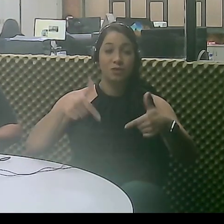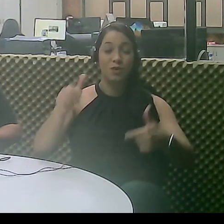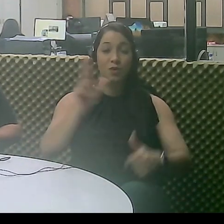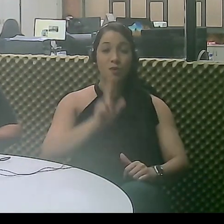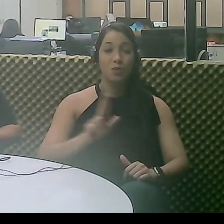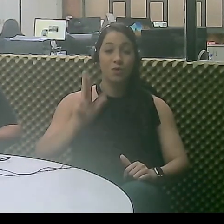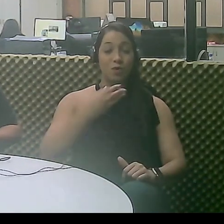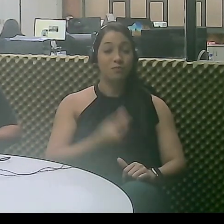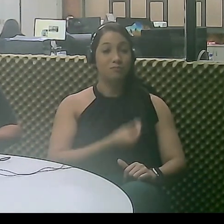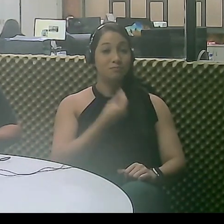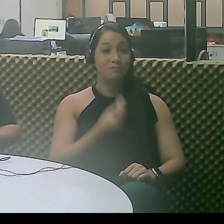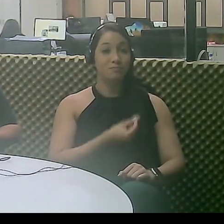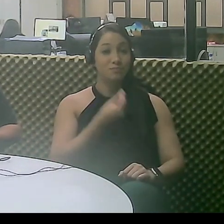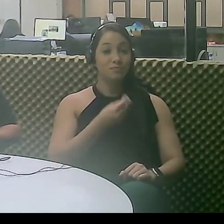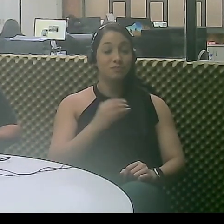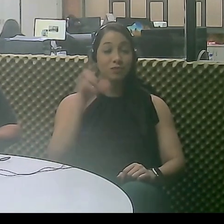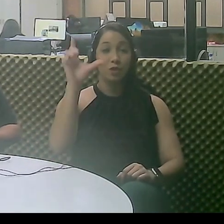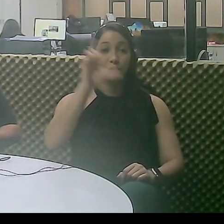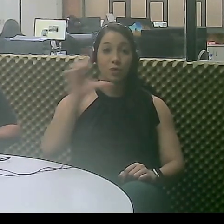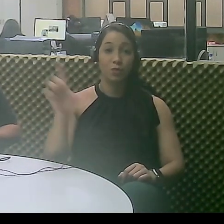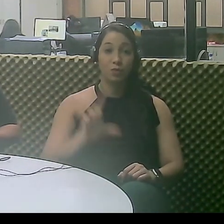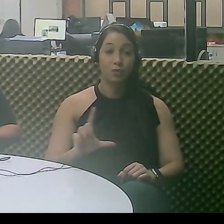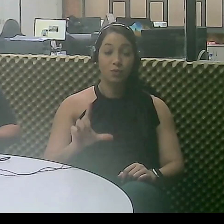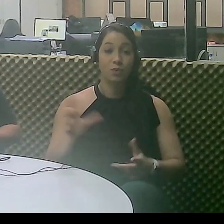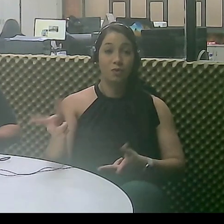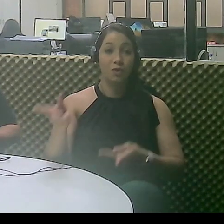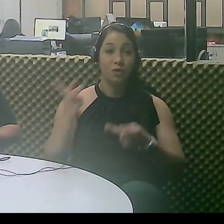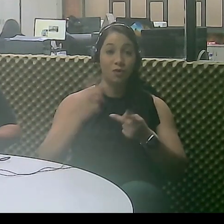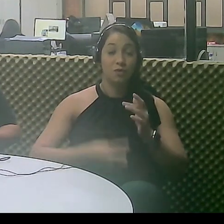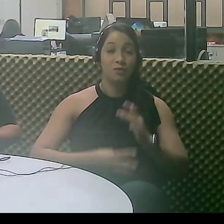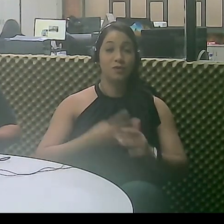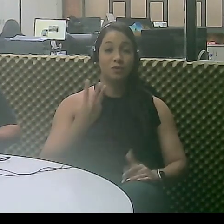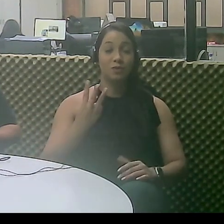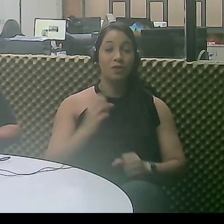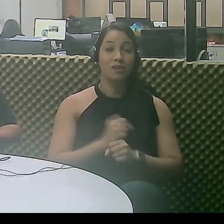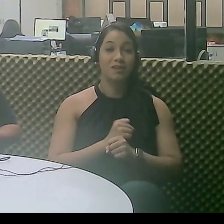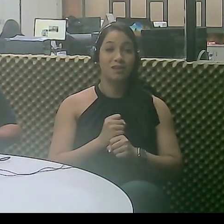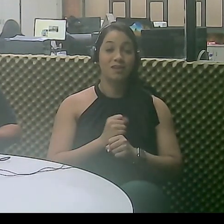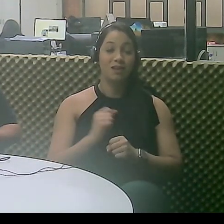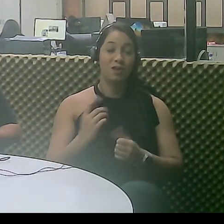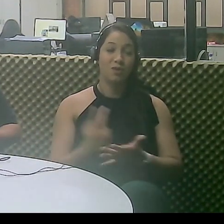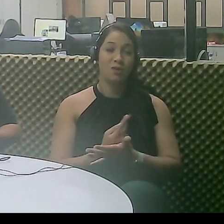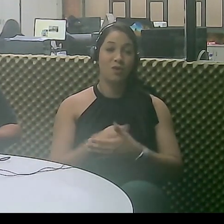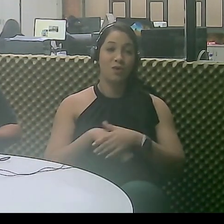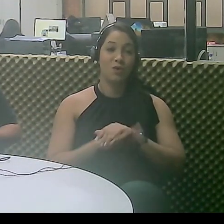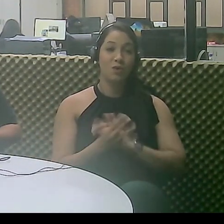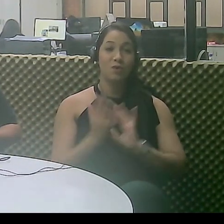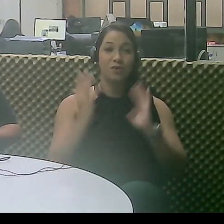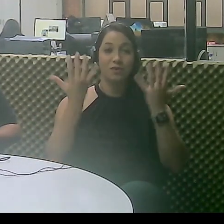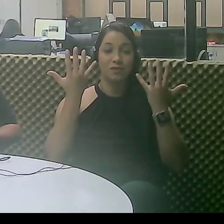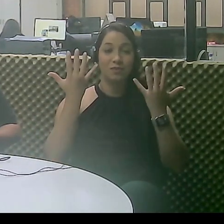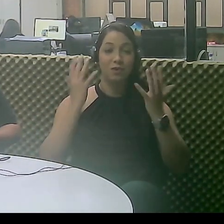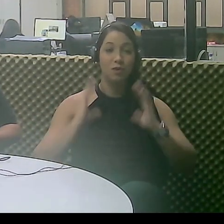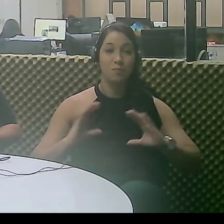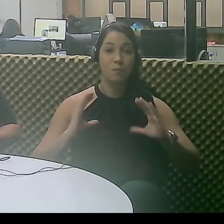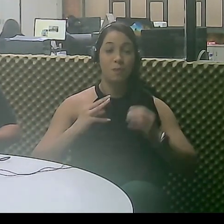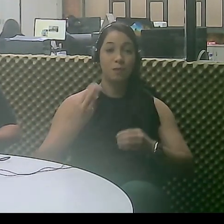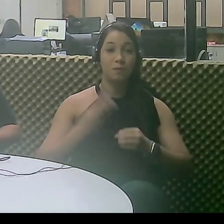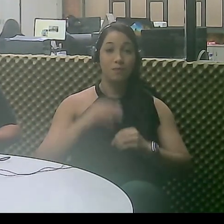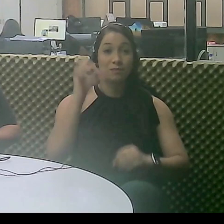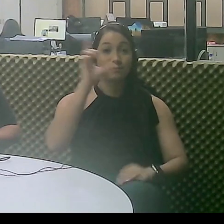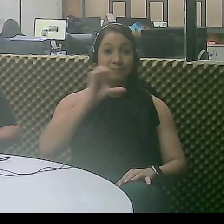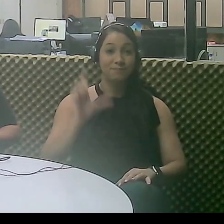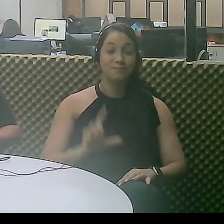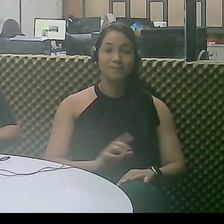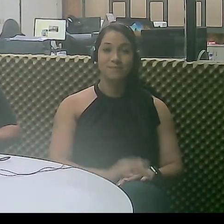Uberlândia Viva. O bairro Luizotti de Freitas receberá a terceira edição do ano do tradicional evento no Parque Municipal Luizotti